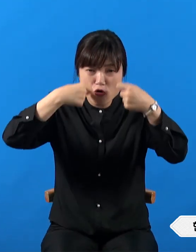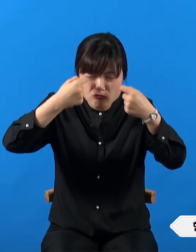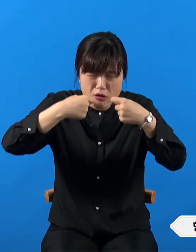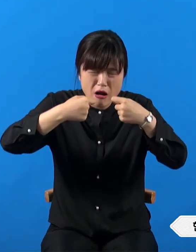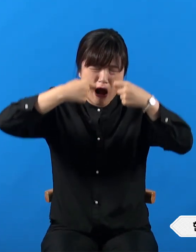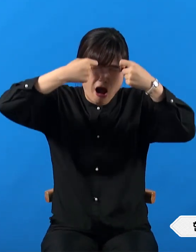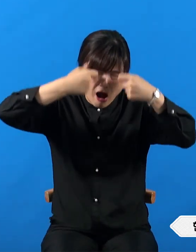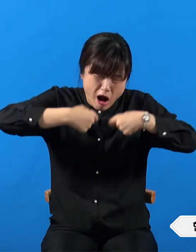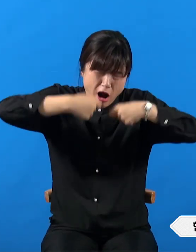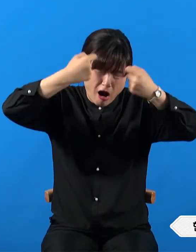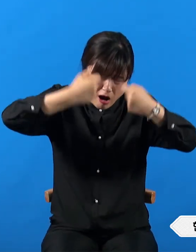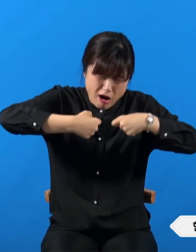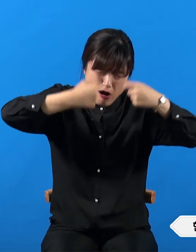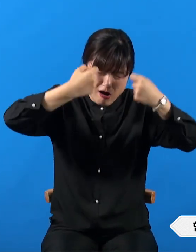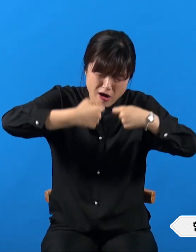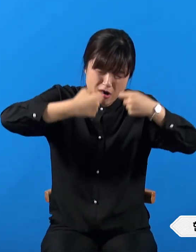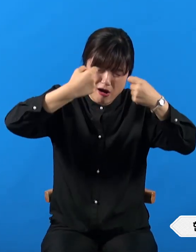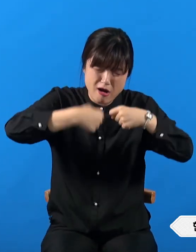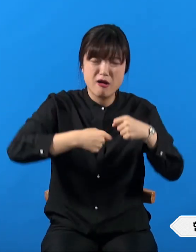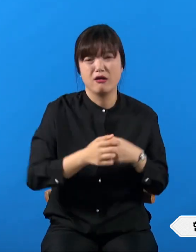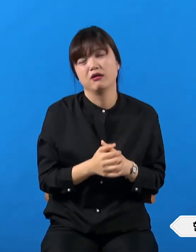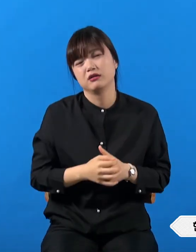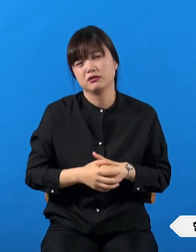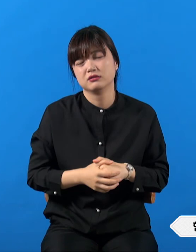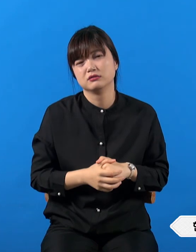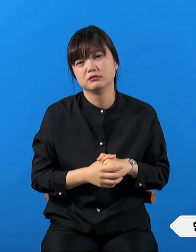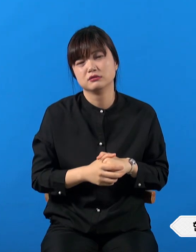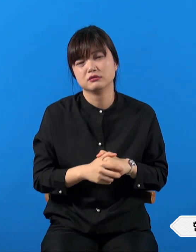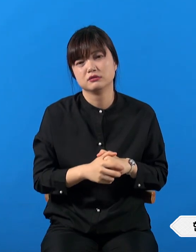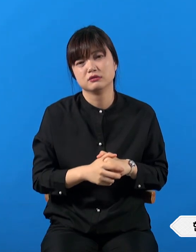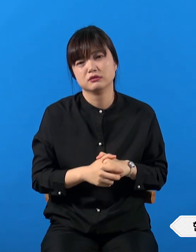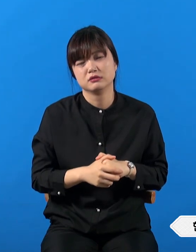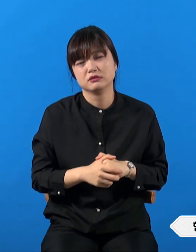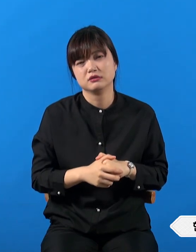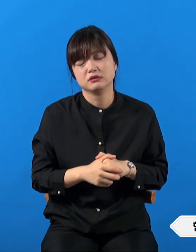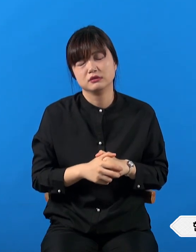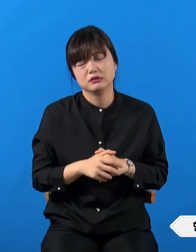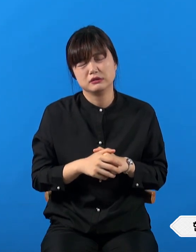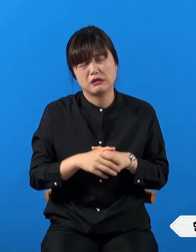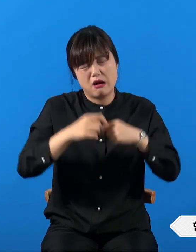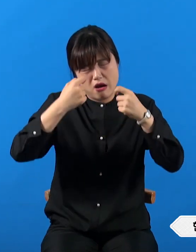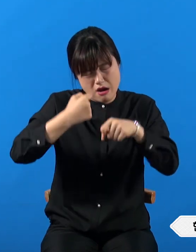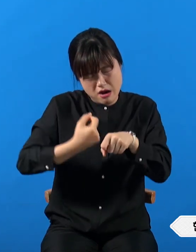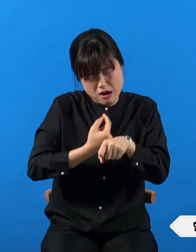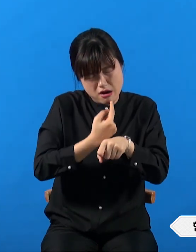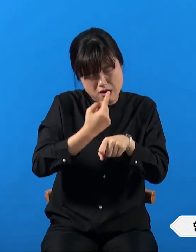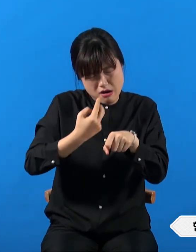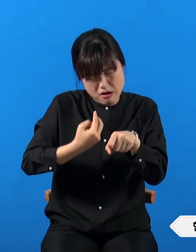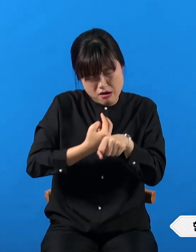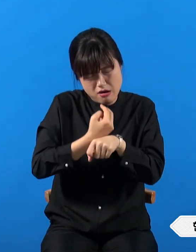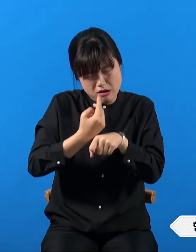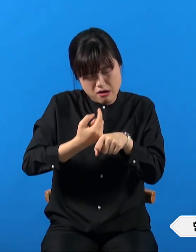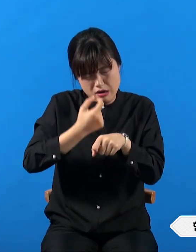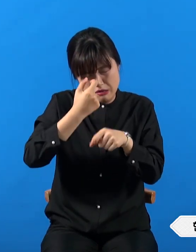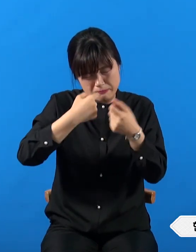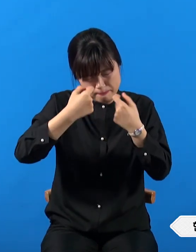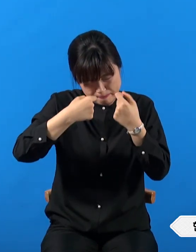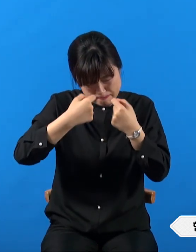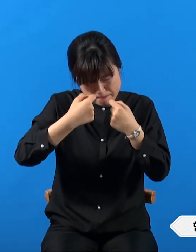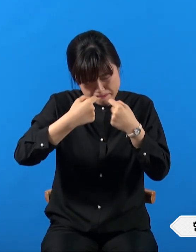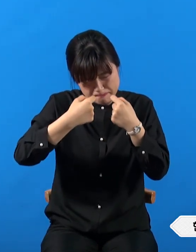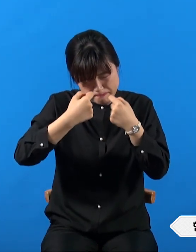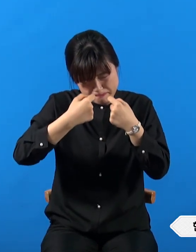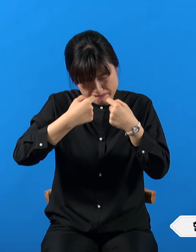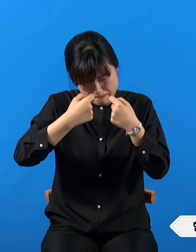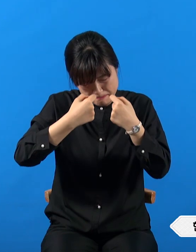울음은 엉엉하는 통곡으로 변했습니다. 그리고 얼마나 시간이 흘렀을까?